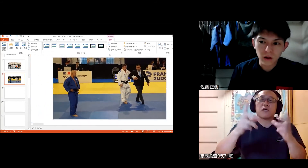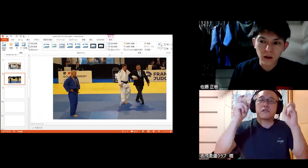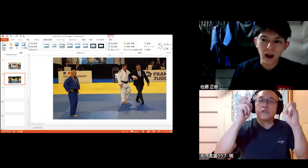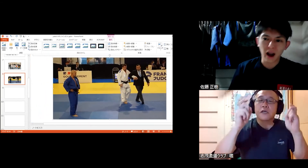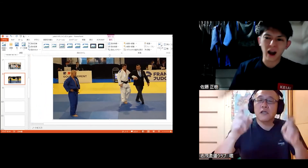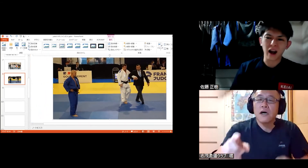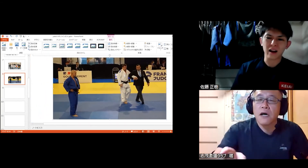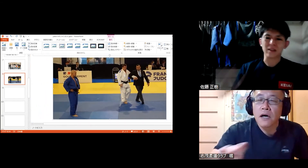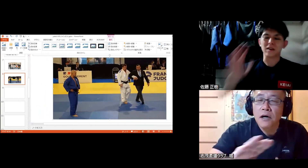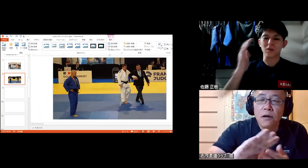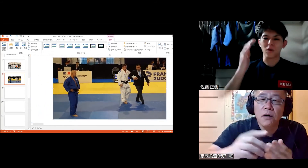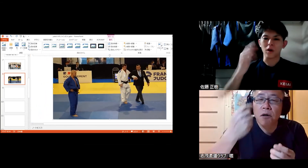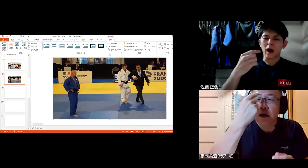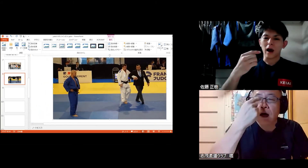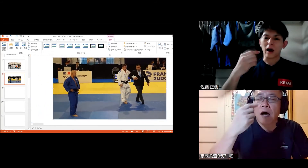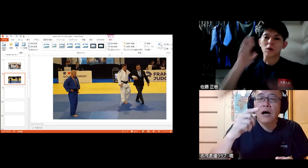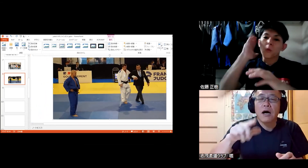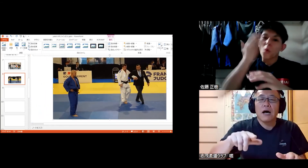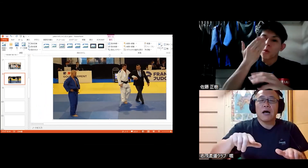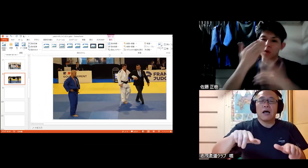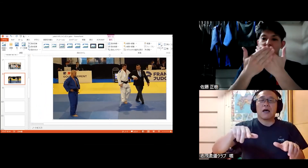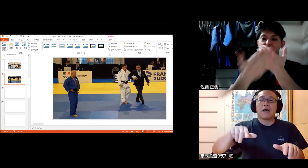試合の時の写真かな。